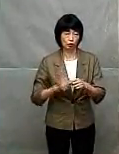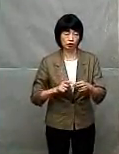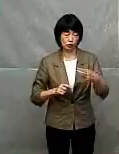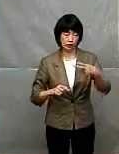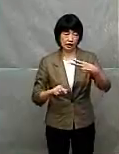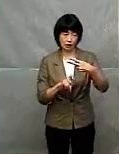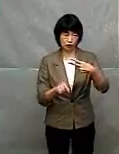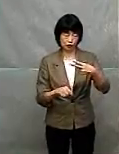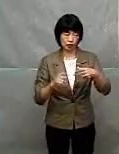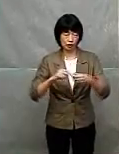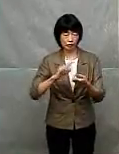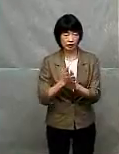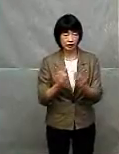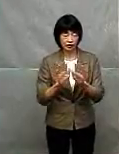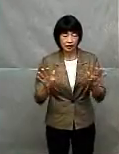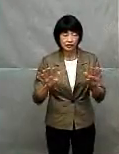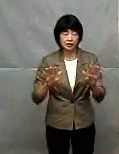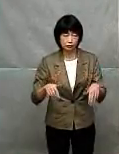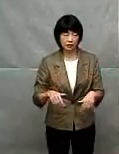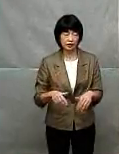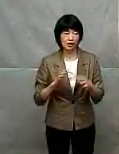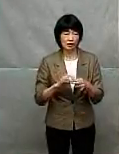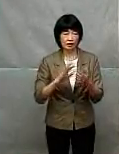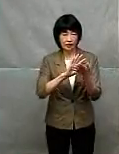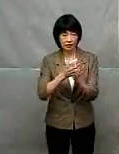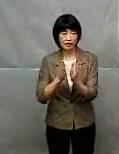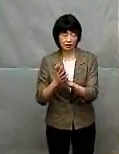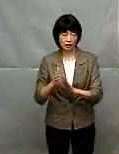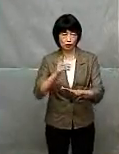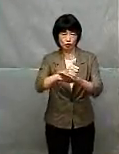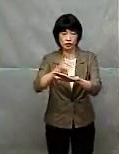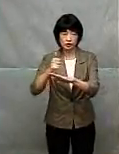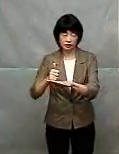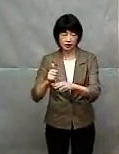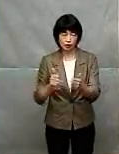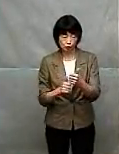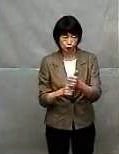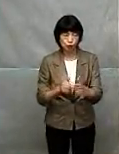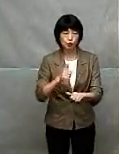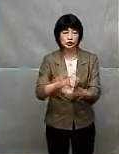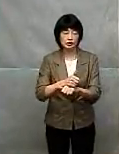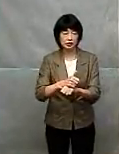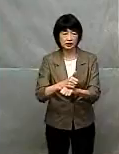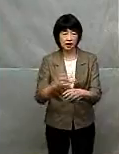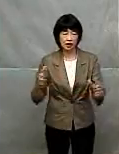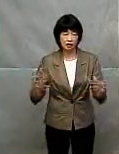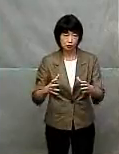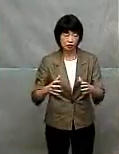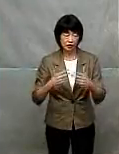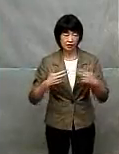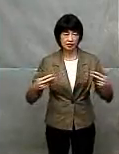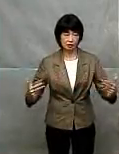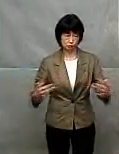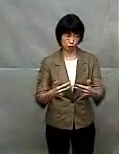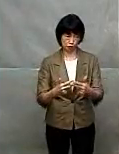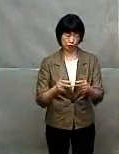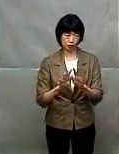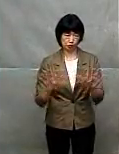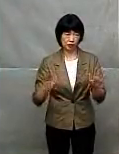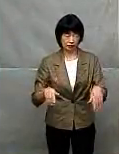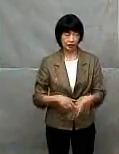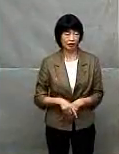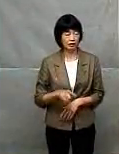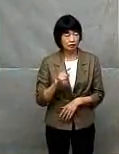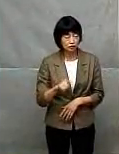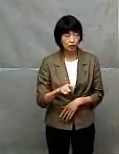に本県で開催した関係県の知事副知事が一堂に会したシンポジウムの中で、関